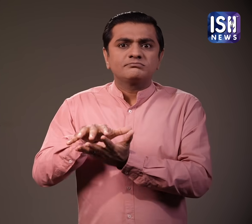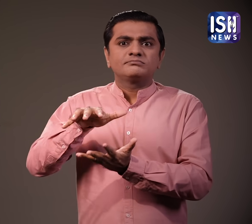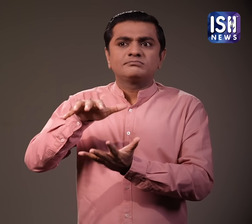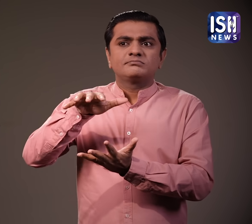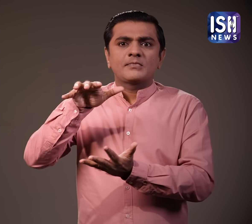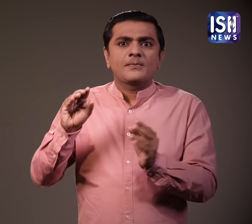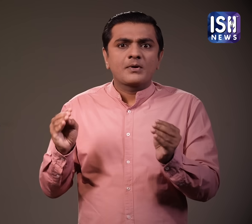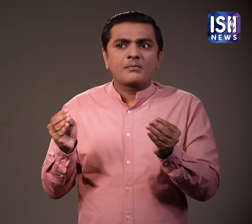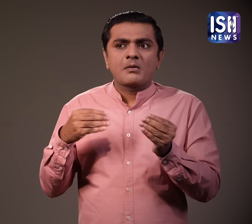रही है